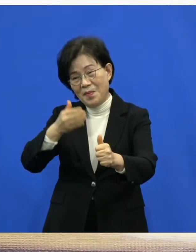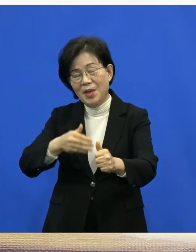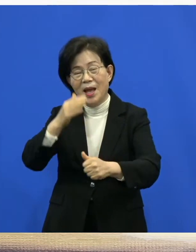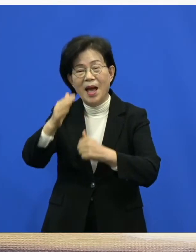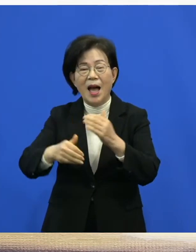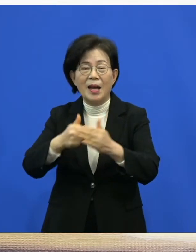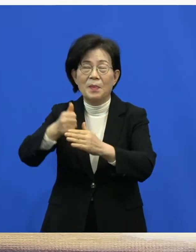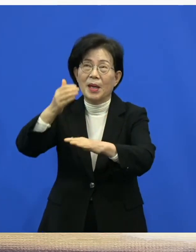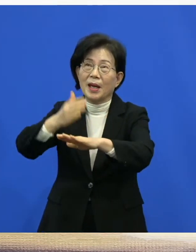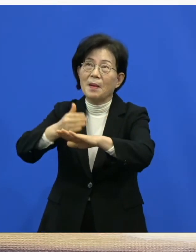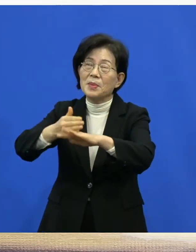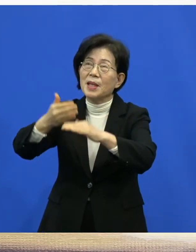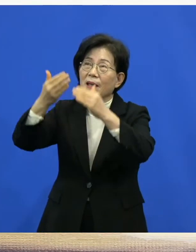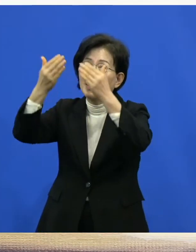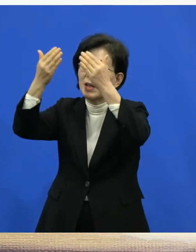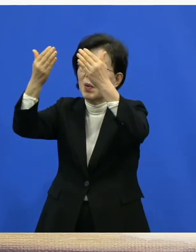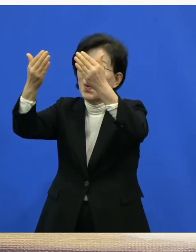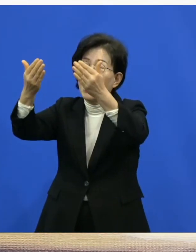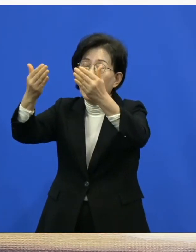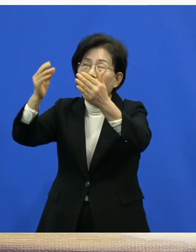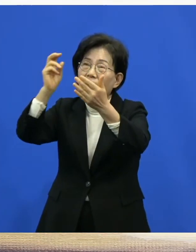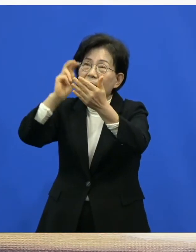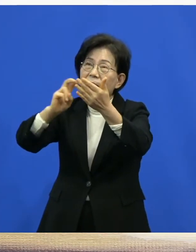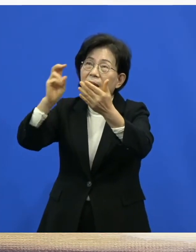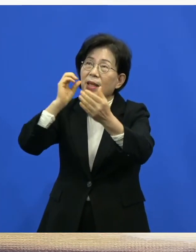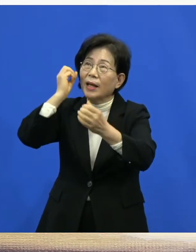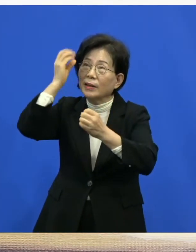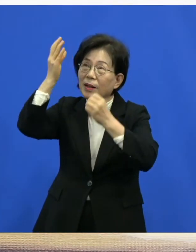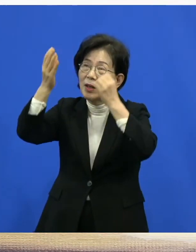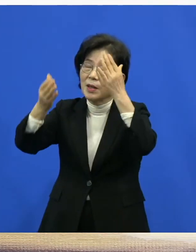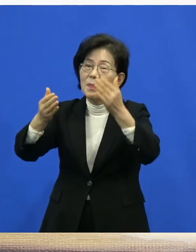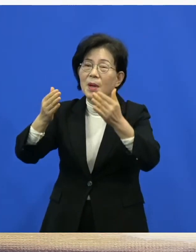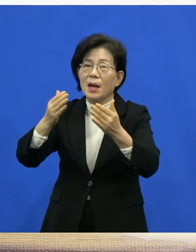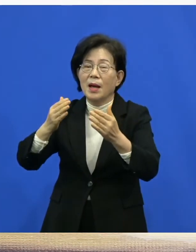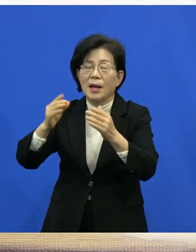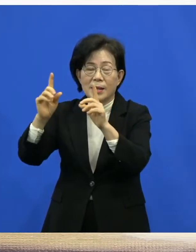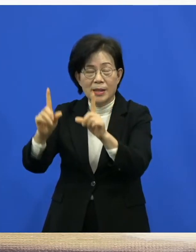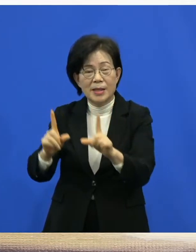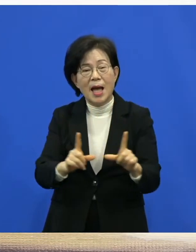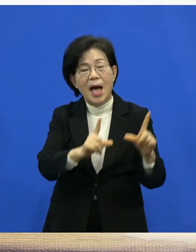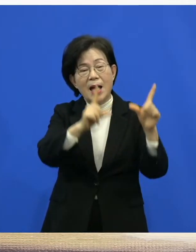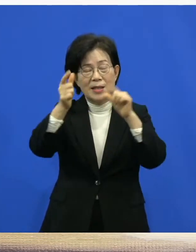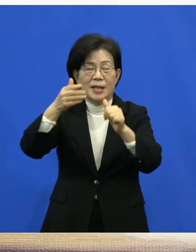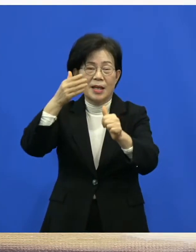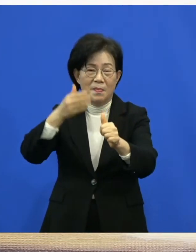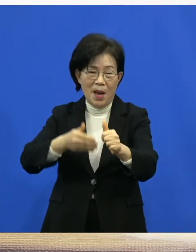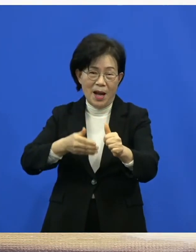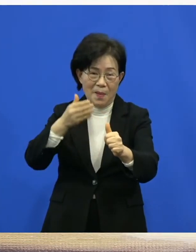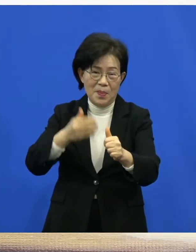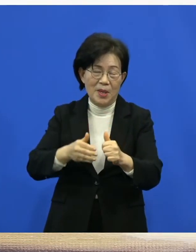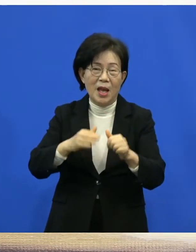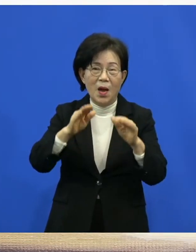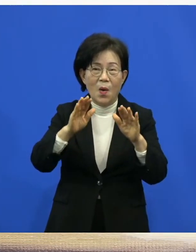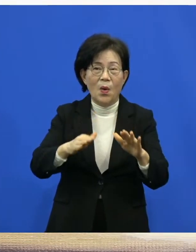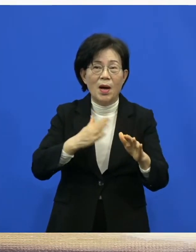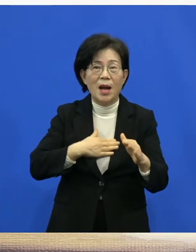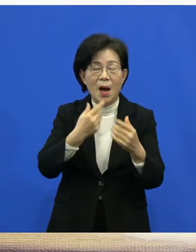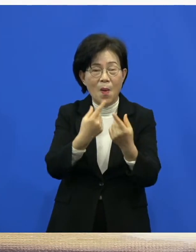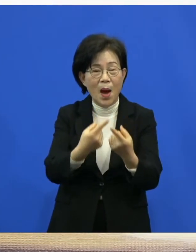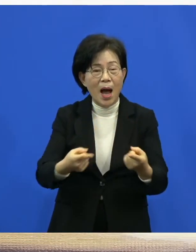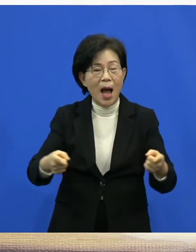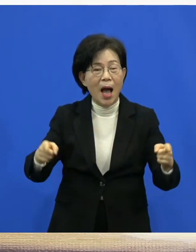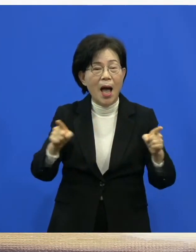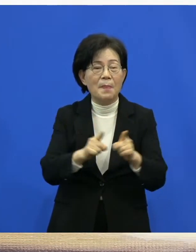하나님 앞에 감사하고 찬양하며 나갈 수 있게 되기를 축원합니다. 오늘 나와 함께